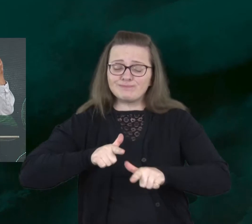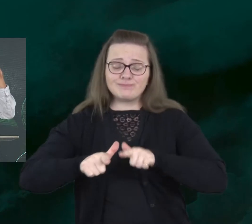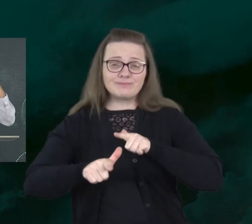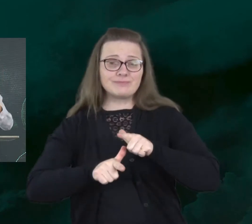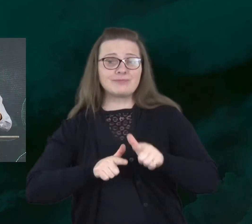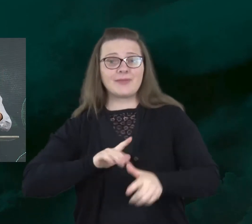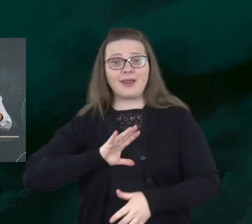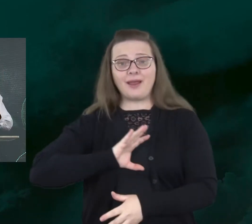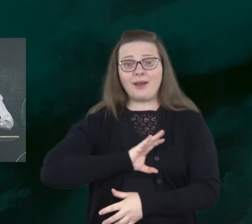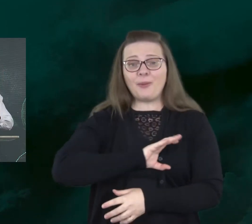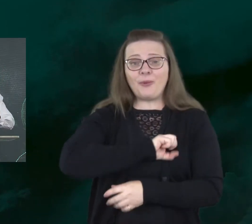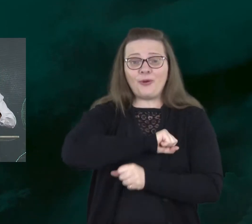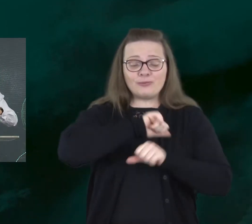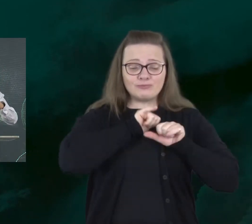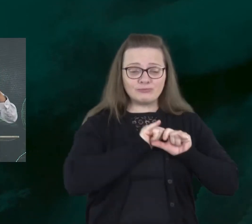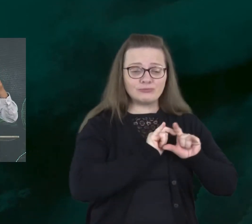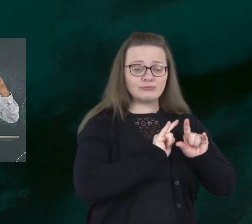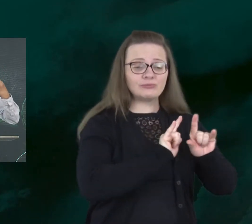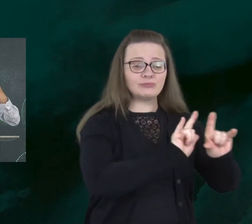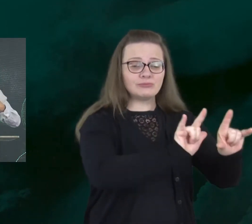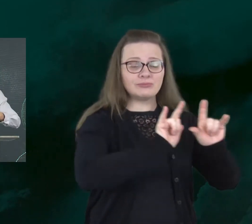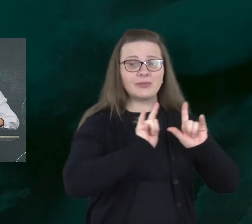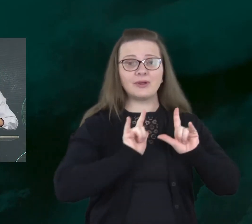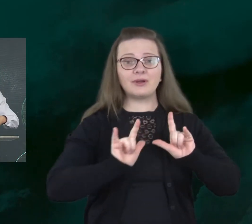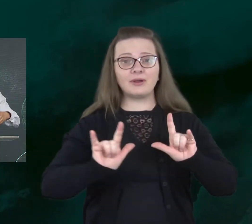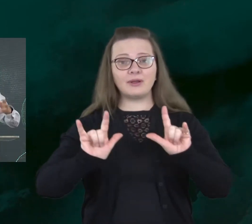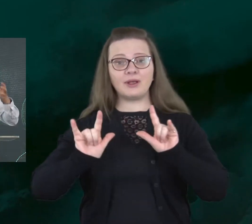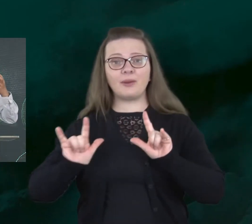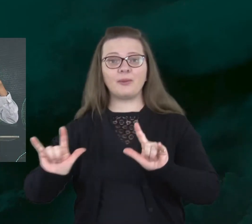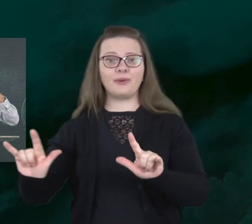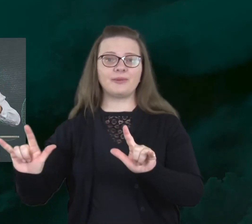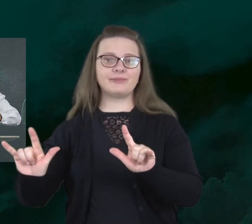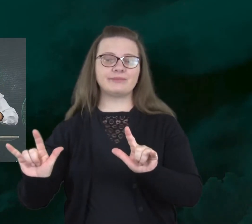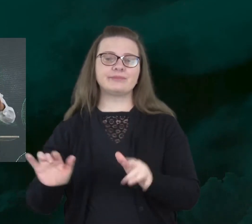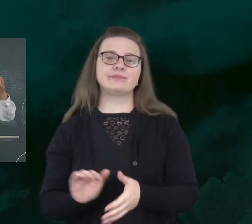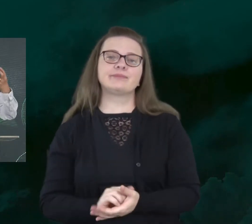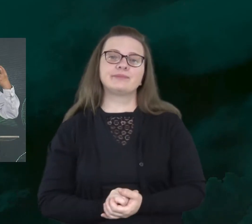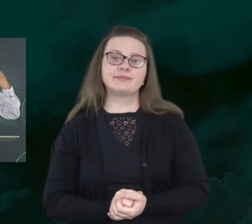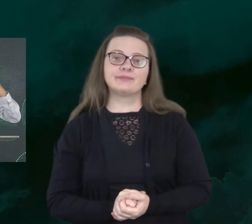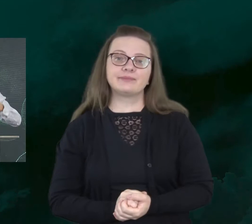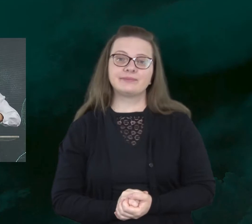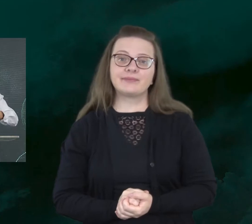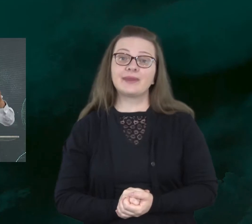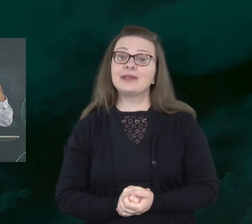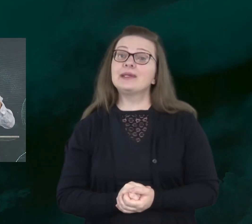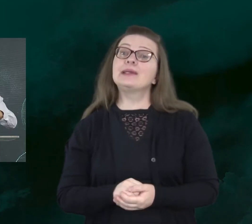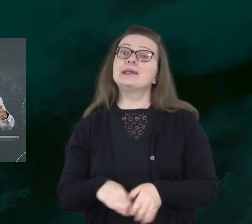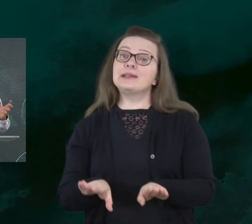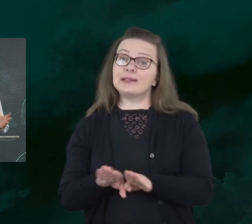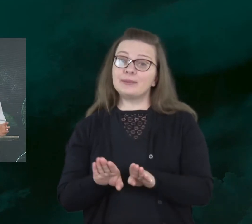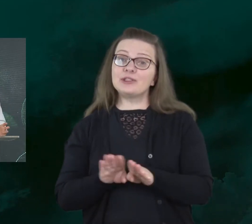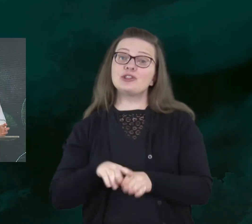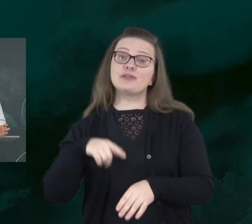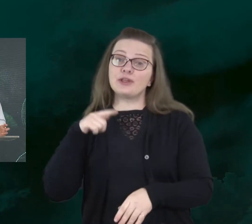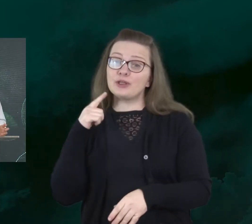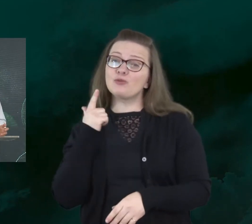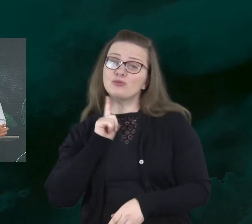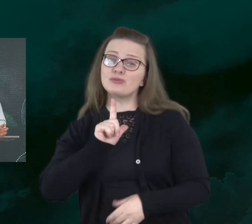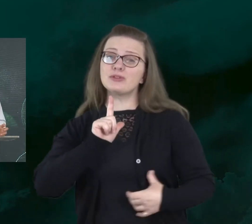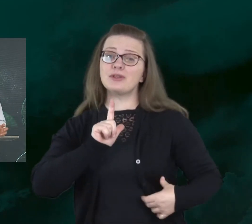amor a Deus, né? E o labor de amor vai levar você à perseverança da